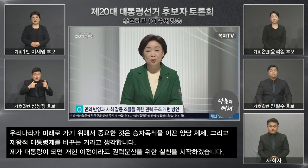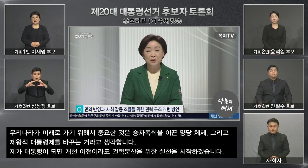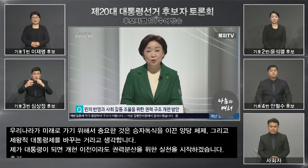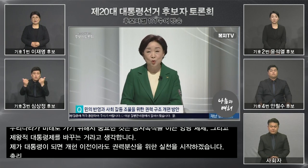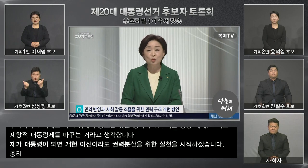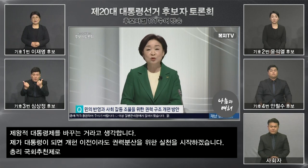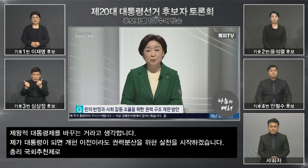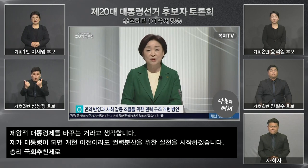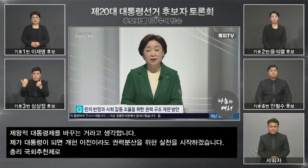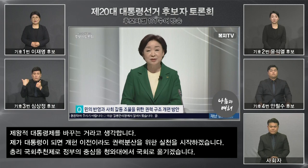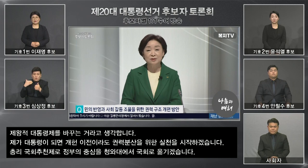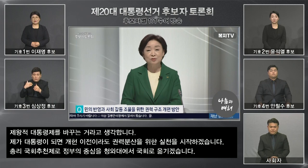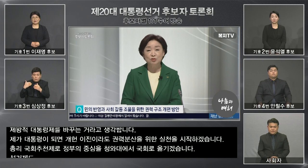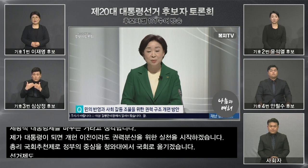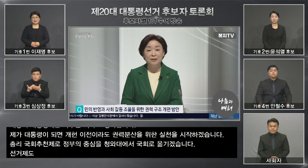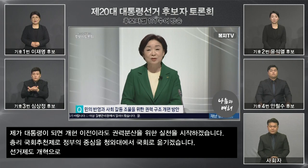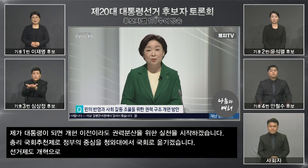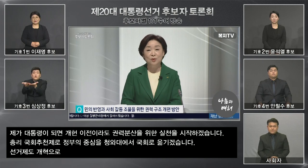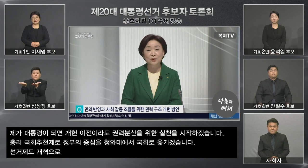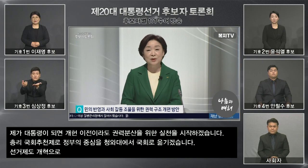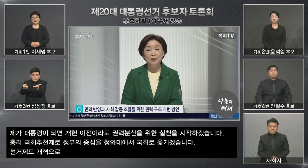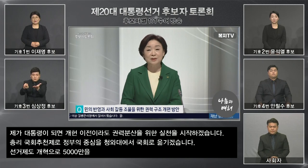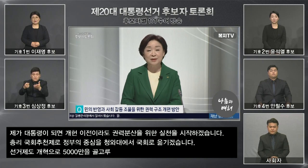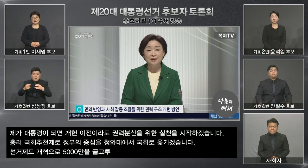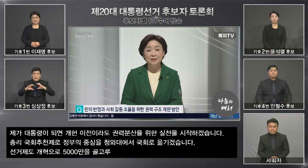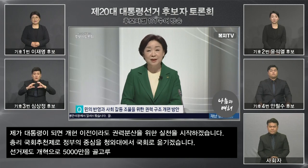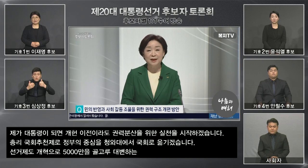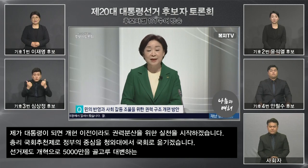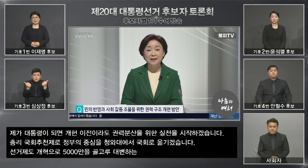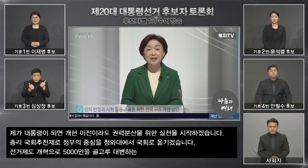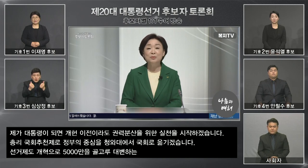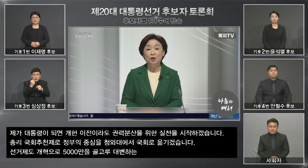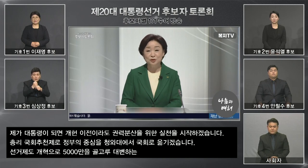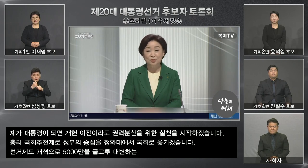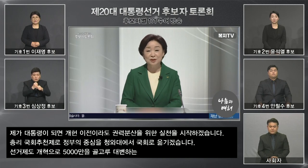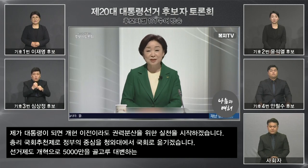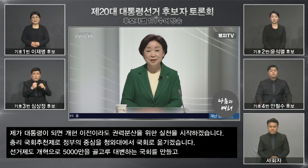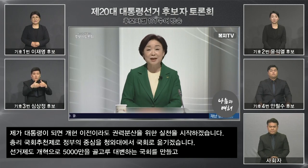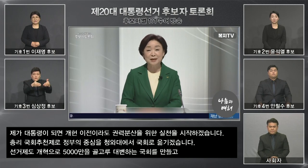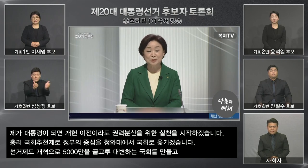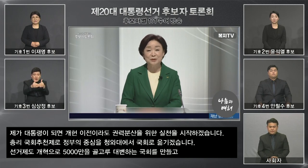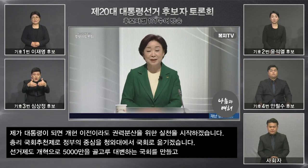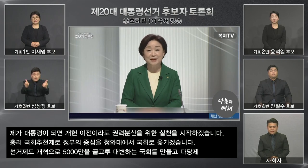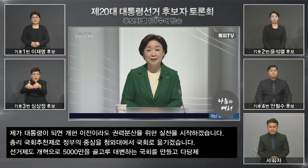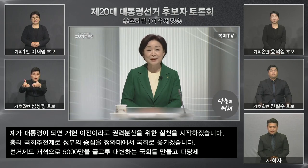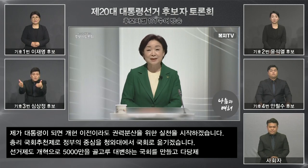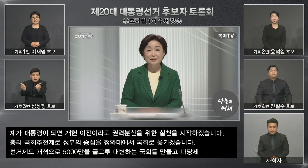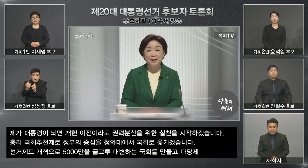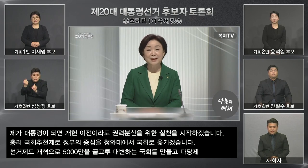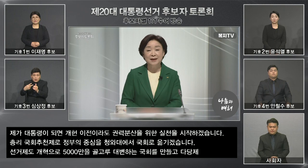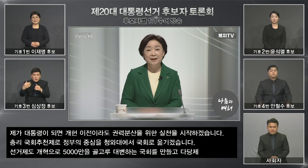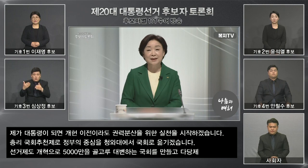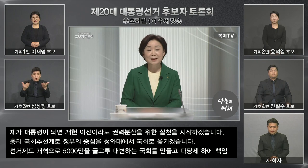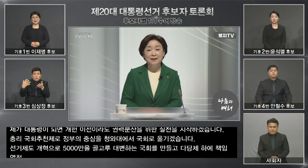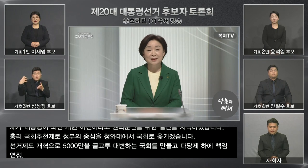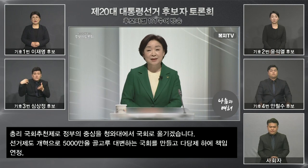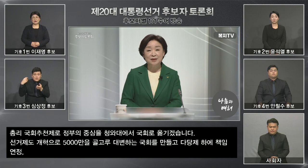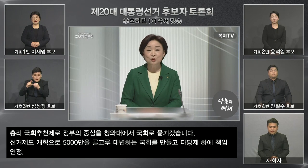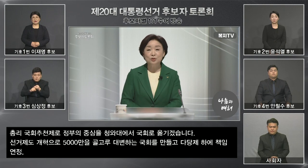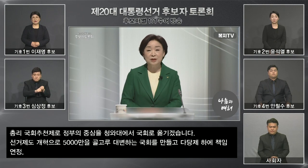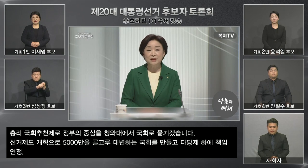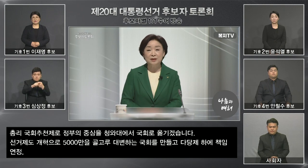5천만을 골고루 대변하는 국회 만들고 다당제하에 책임연정 시작하겠습니다. 그래야